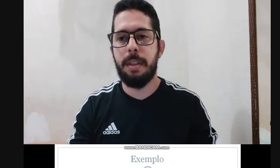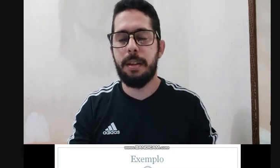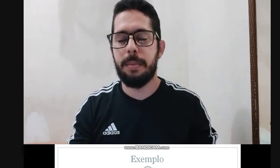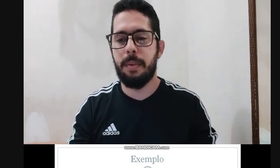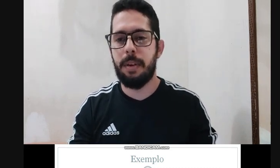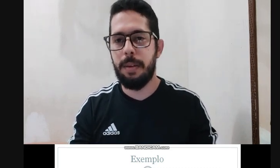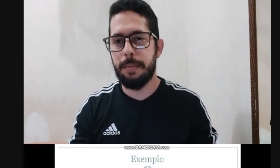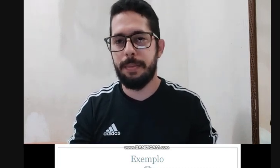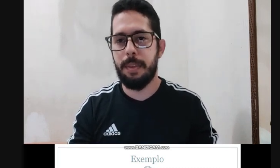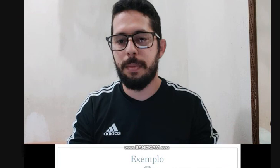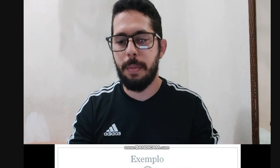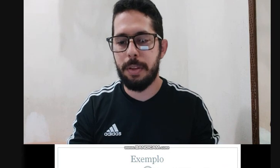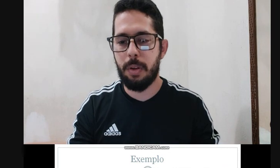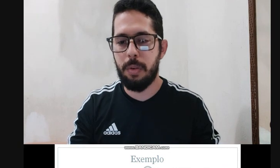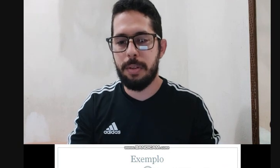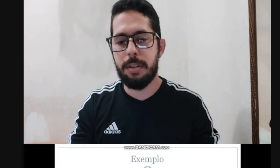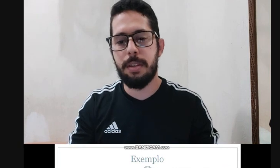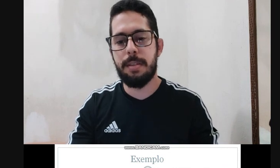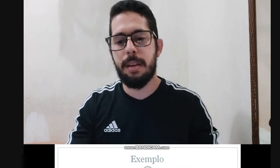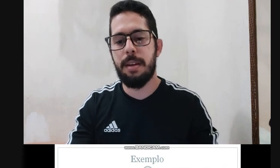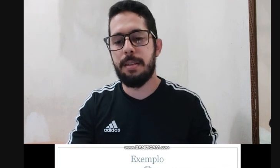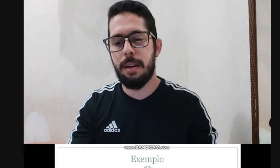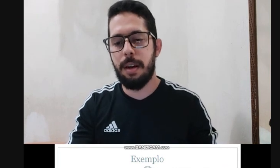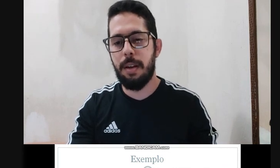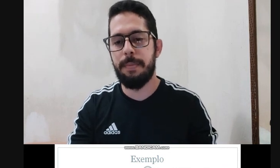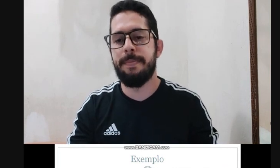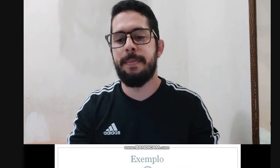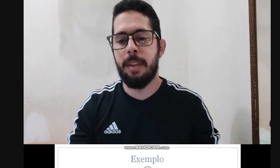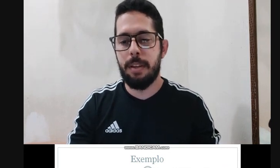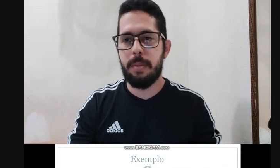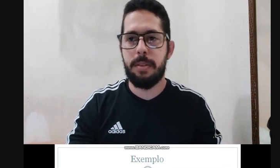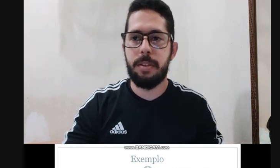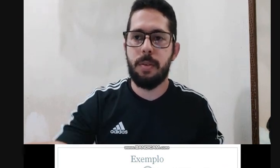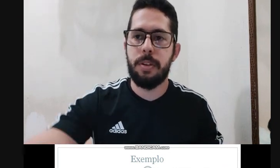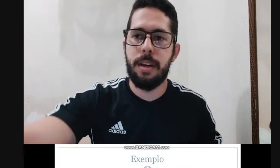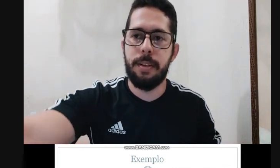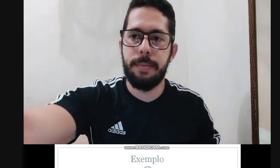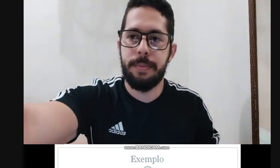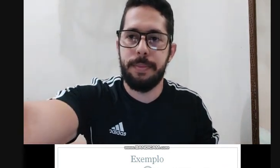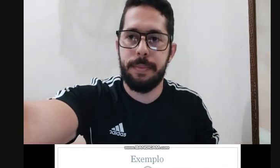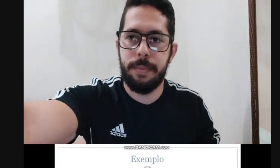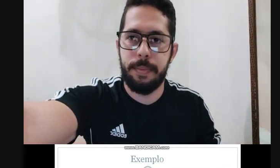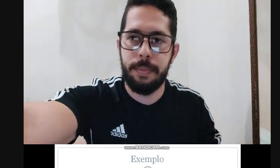determinante, ok? Bem, pessoal, com isso a gente encerra essa aula. Espero que vocês tenham gostado.